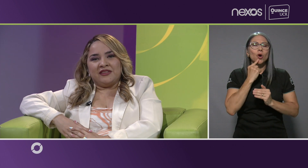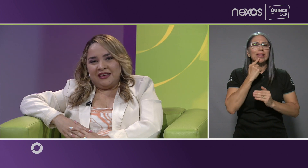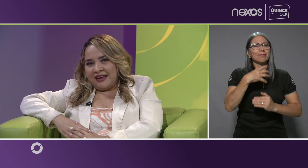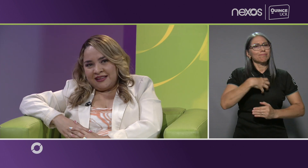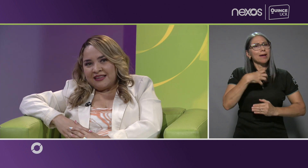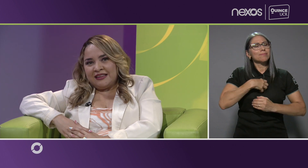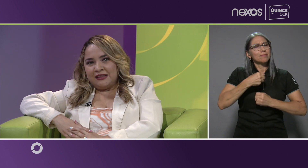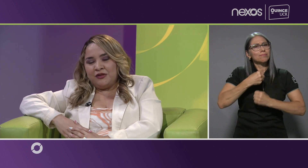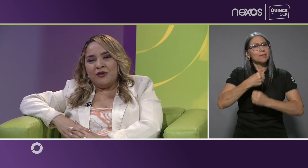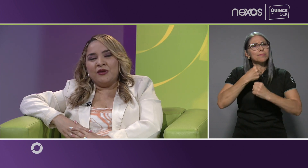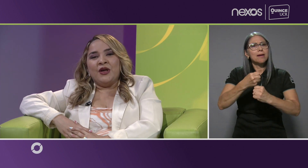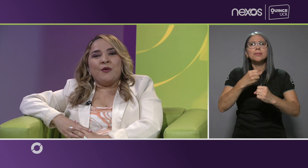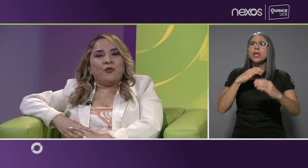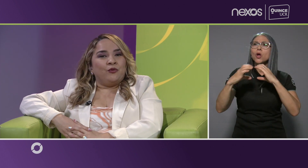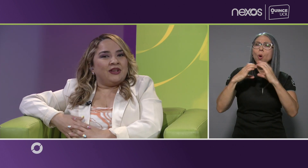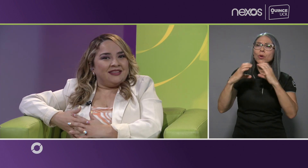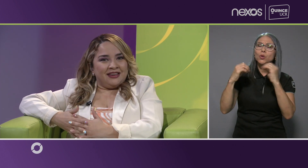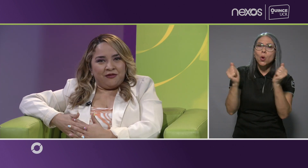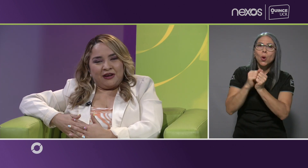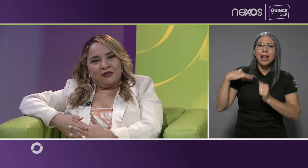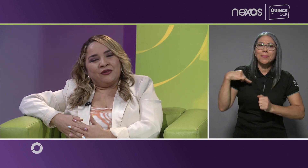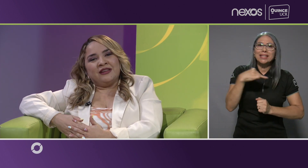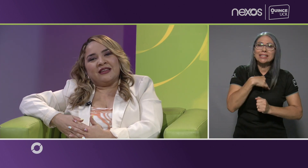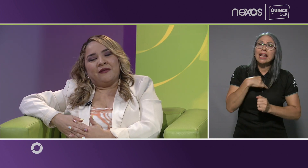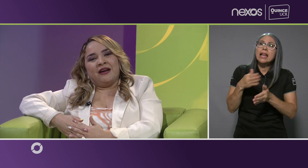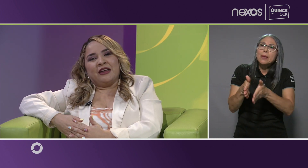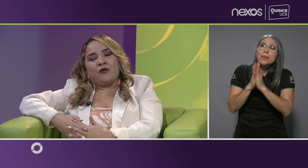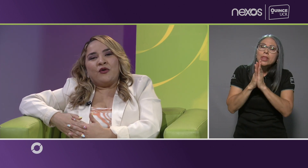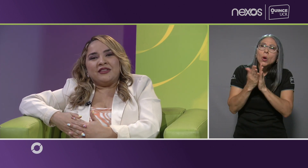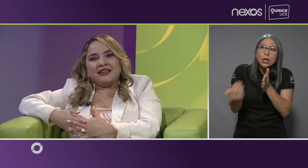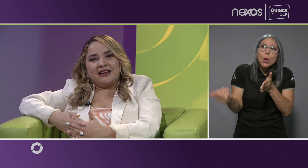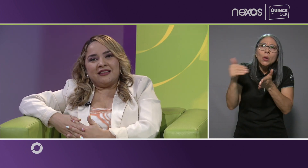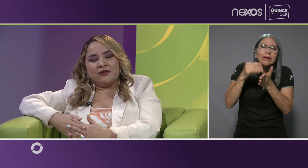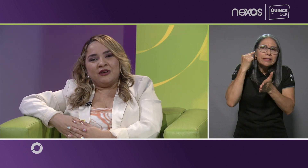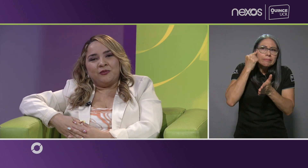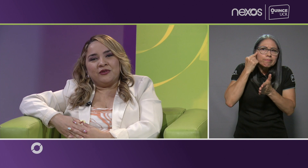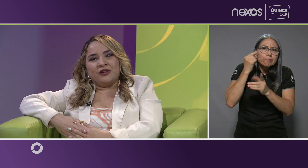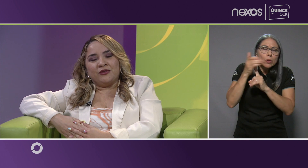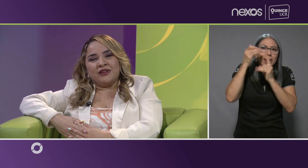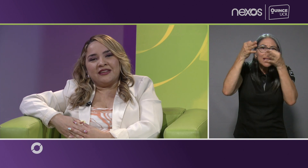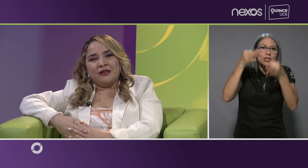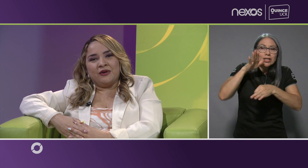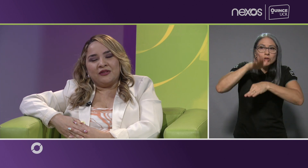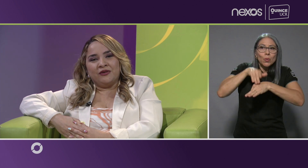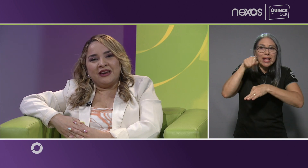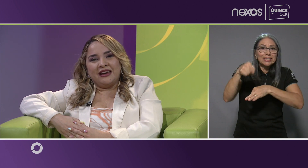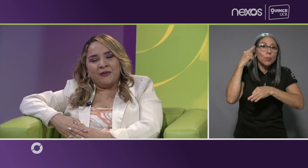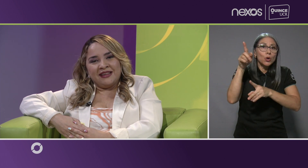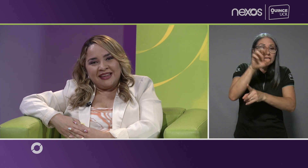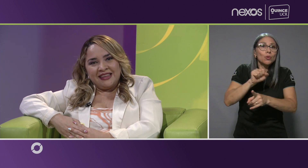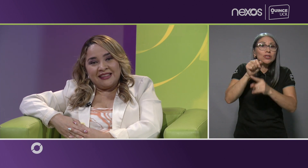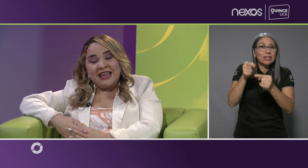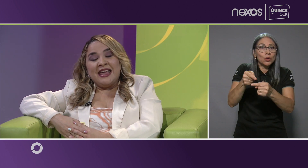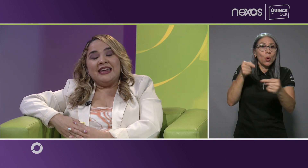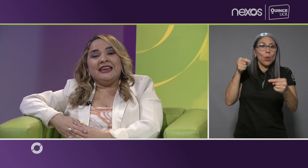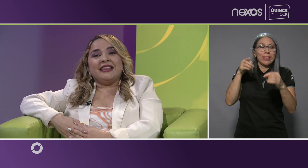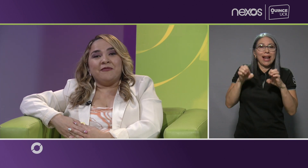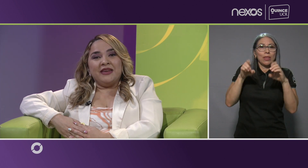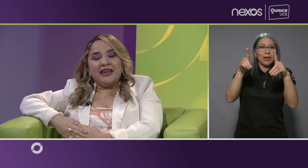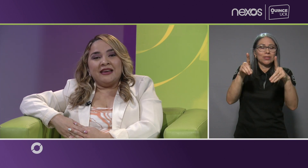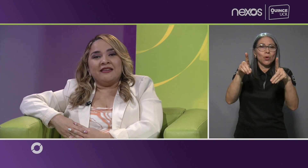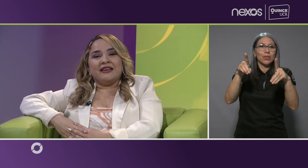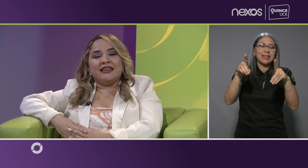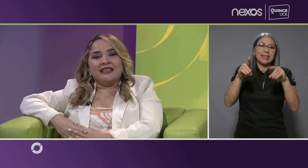que reconsiderara esta decisión por una serie de factores que van en contra del acceso de las personas sordas a la educación en la lengua de señas.